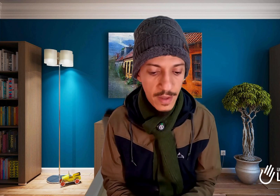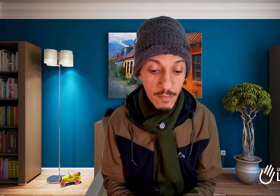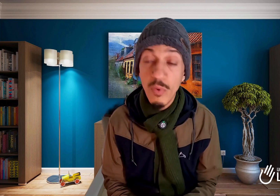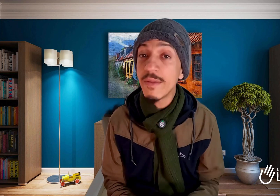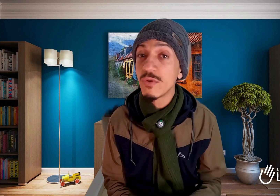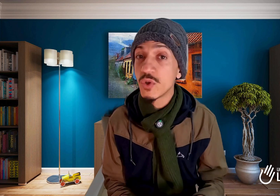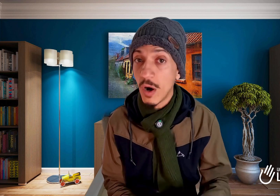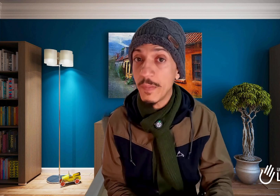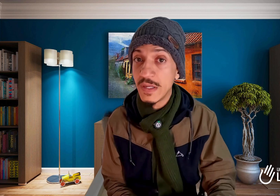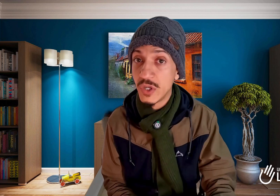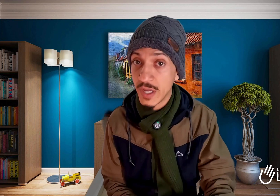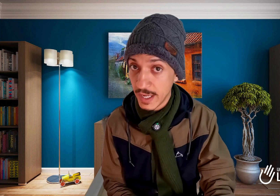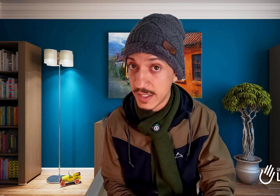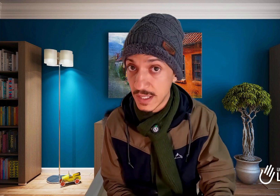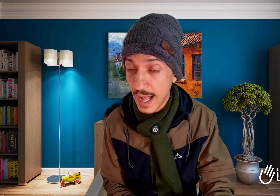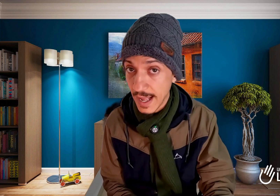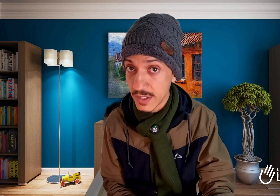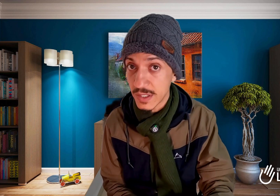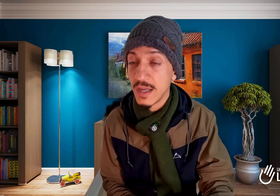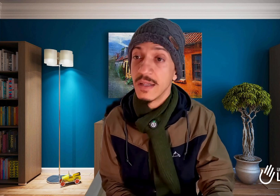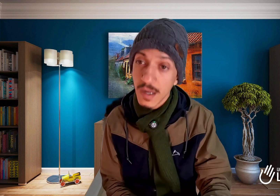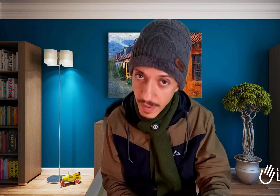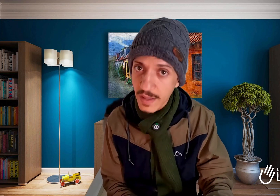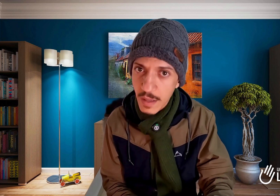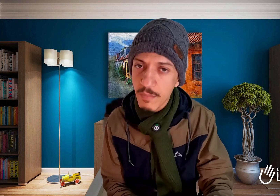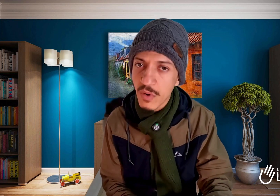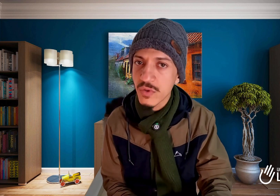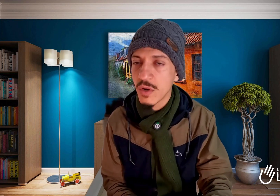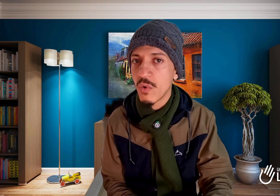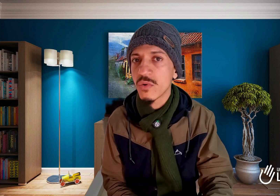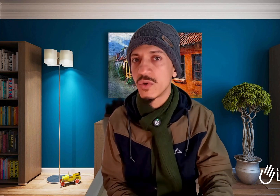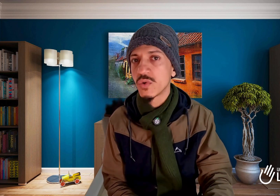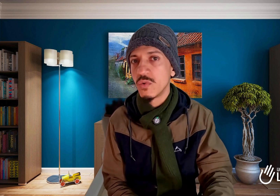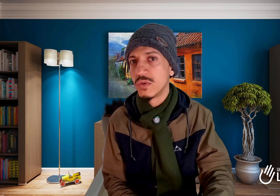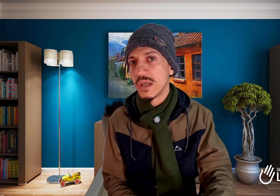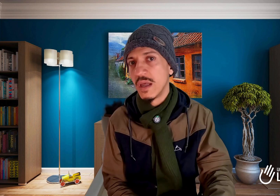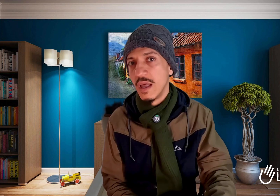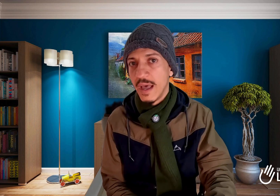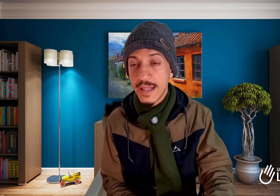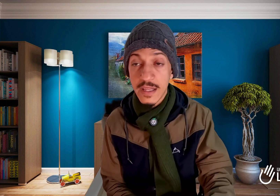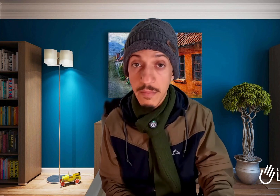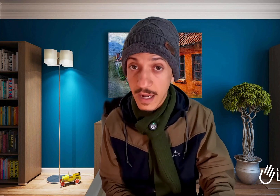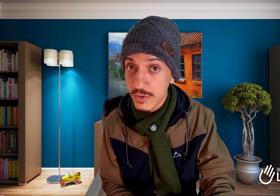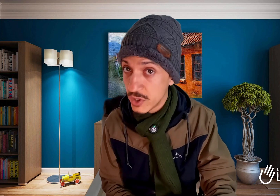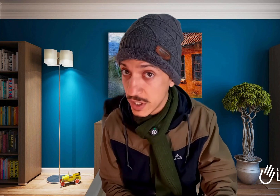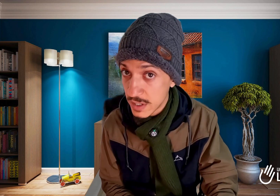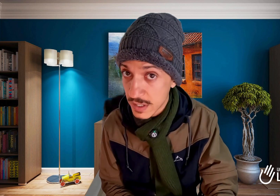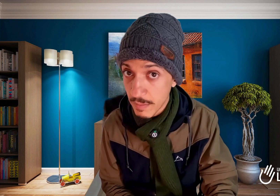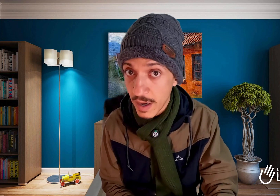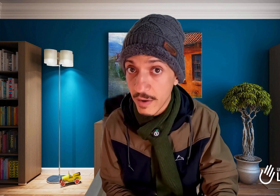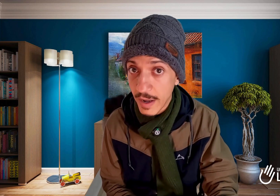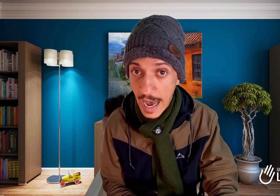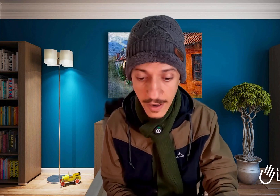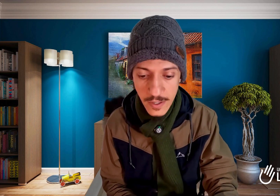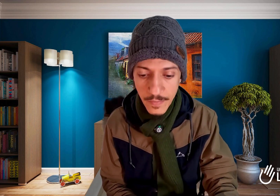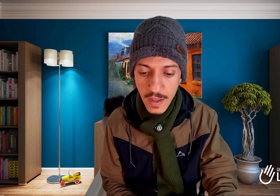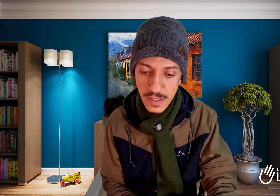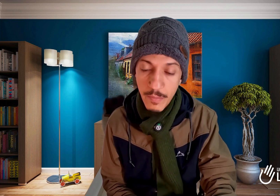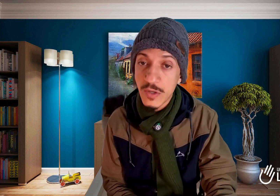Muitos shoppings de grandes cidades também têm pontos de encontro de surdos em determinados dias de semana e horários. Você pode